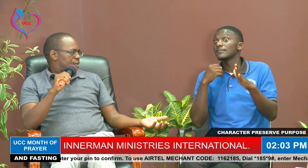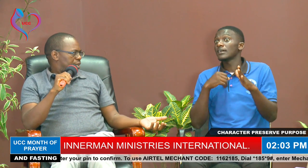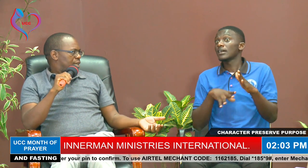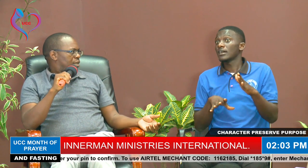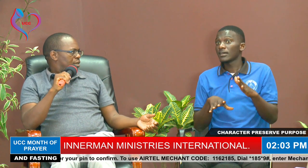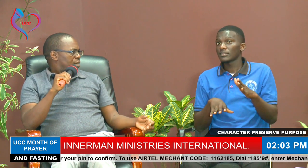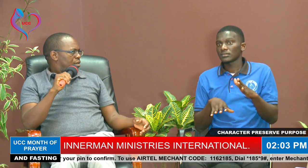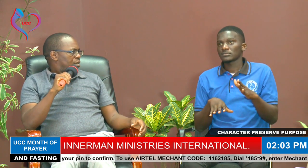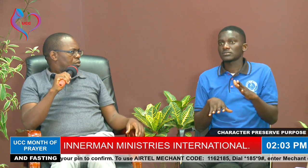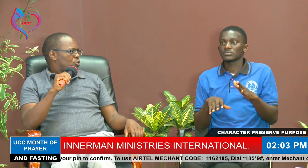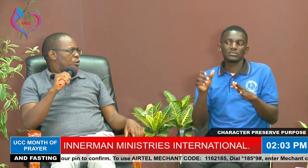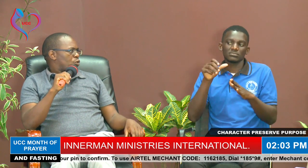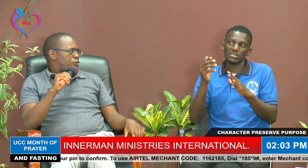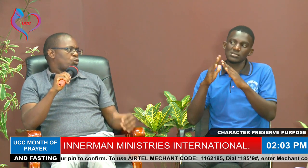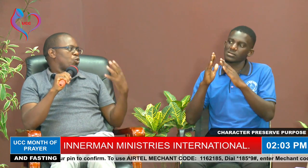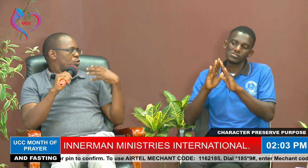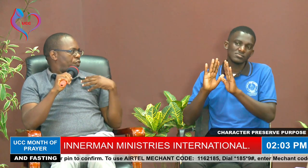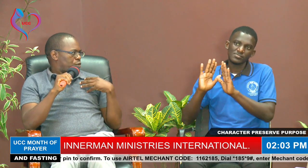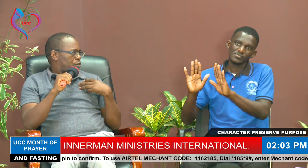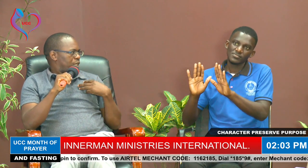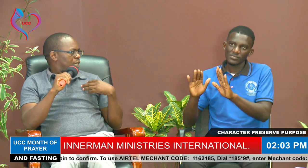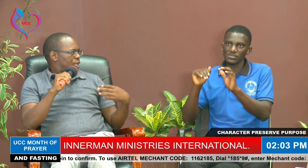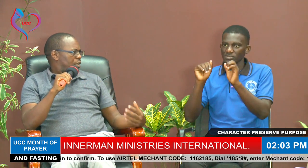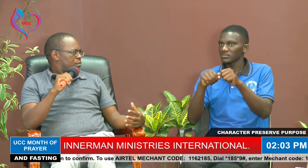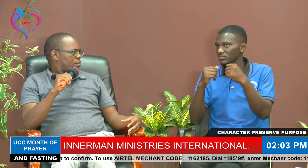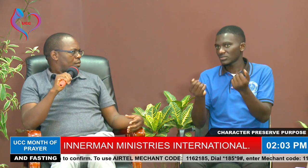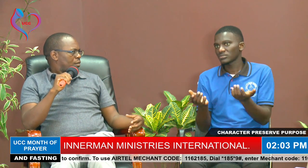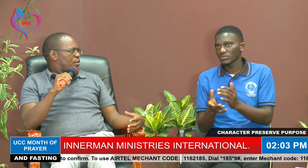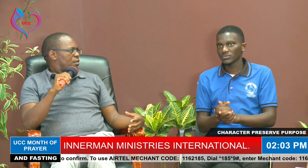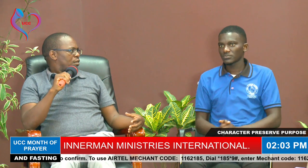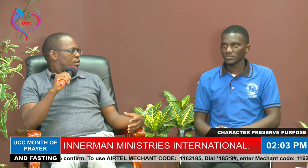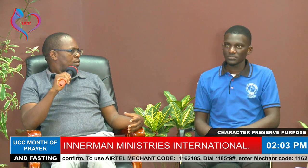zileke. Tunyumirwe tukufe tunyumirwa fetu kunyumizenga.